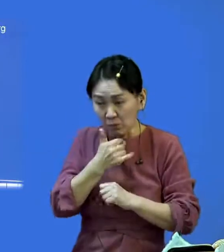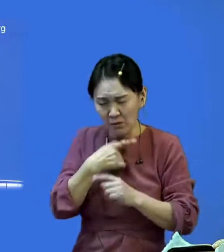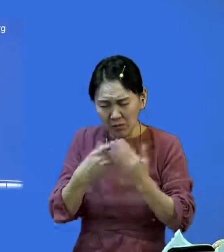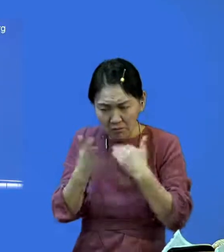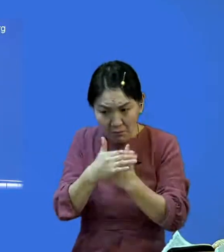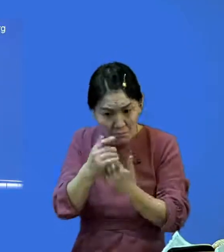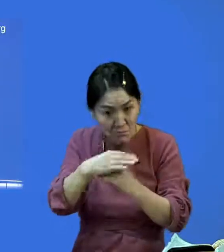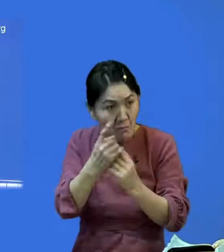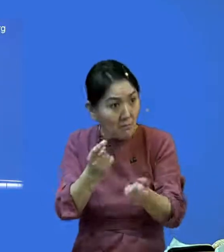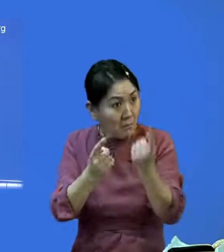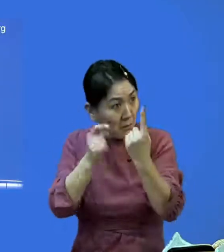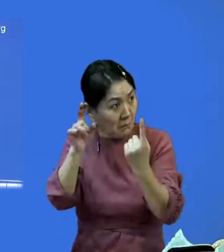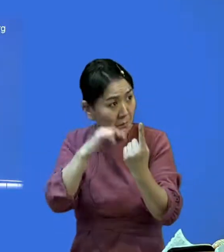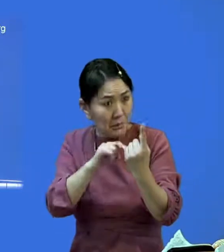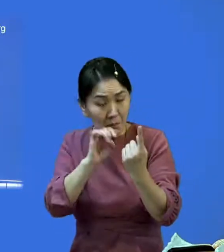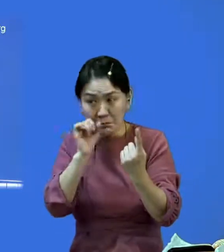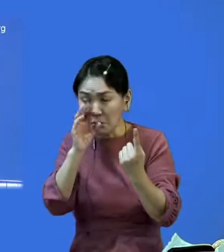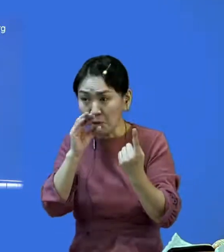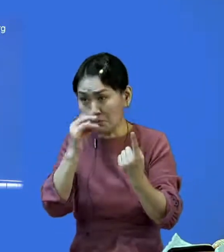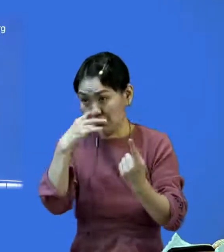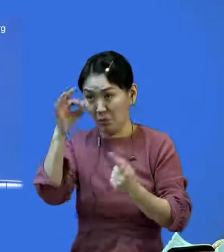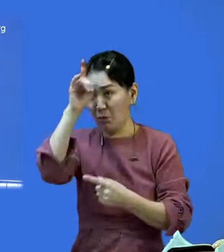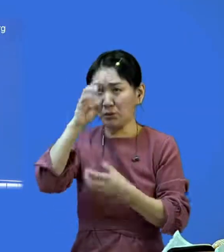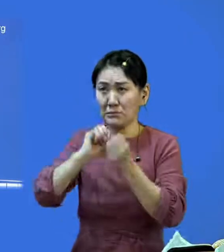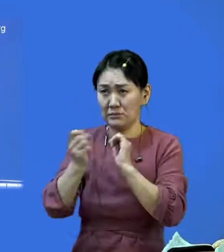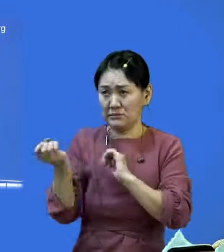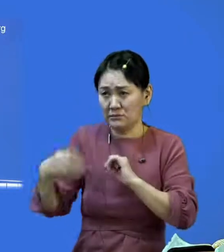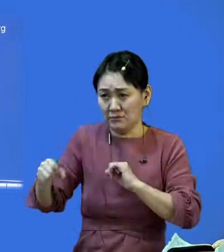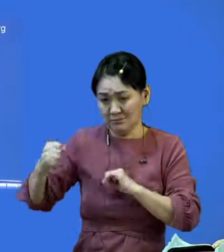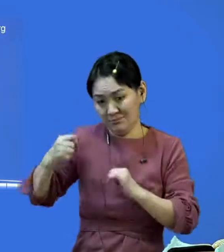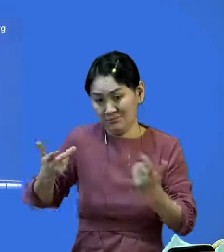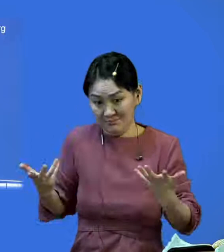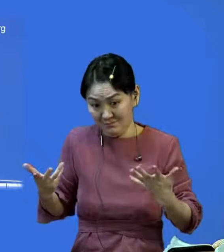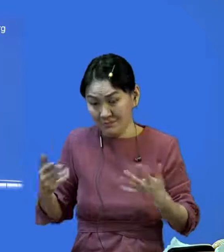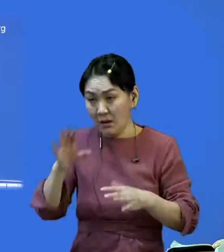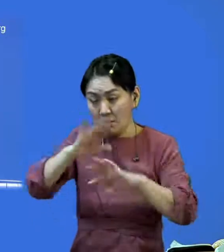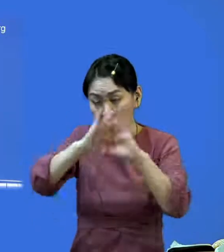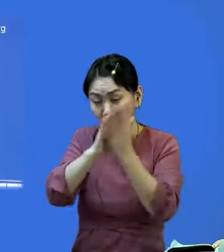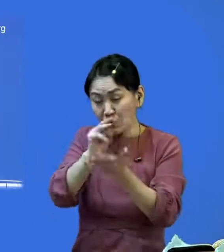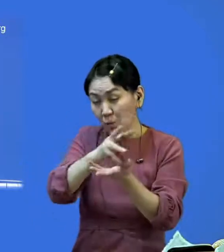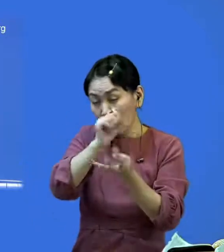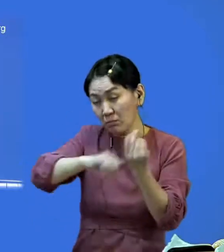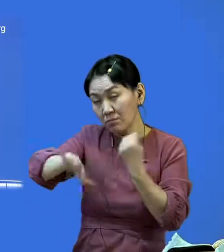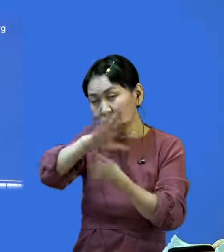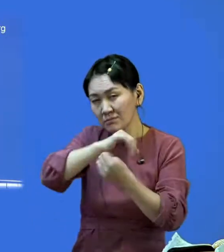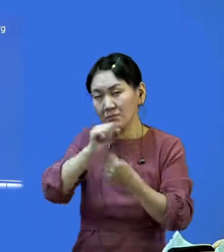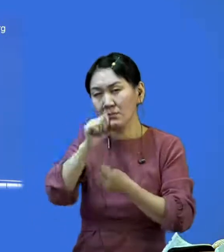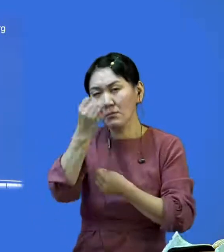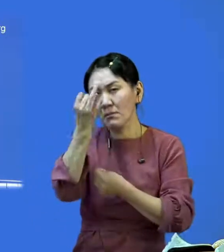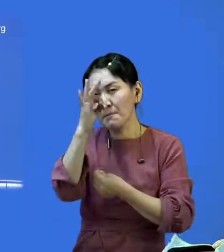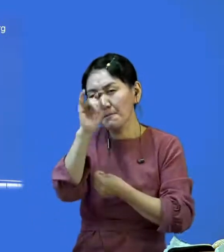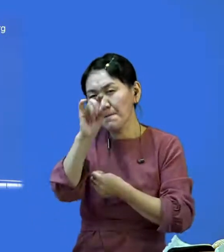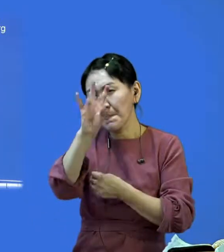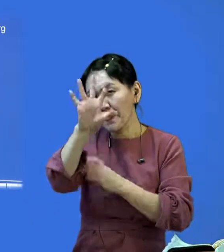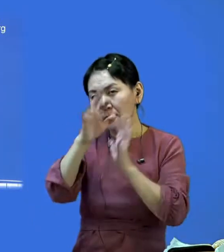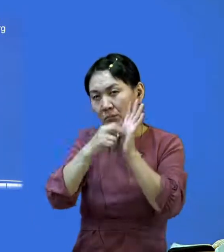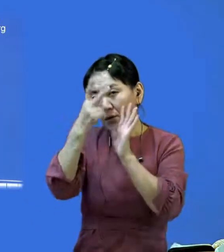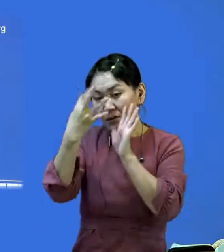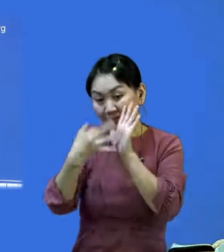бодоё. Хамгийн сүүлд нь түүхийн явцад өгсөн бүхий л хүмүүсийг Йохан 5:28 дугаар ишлэл дээрээс